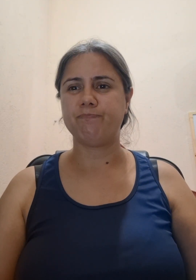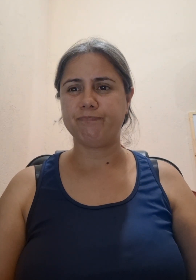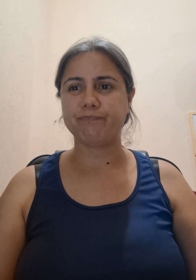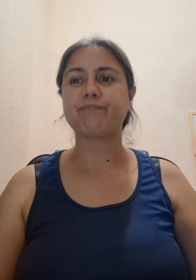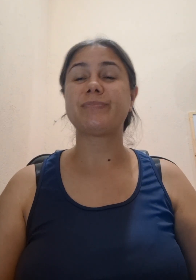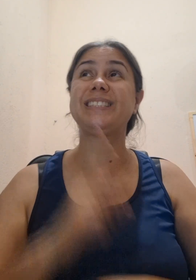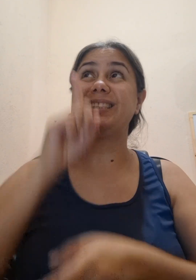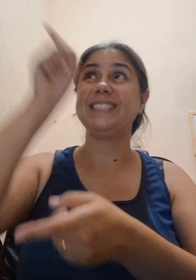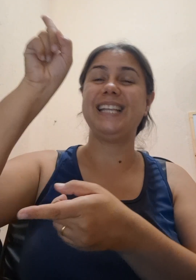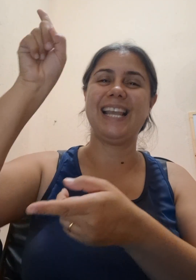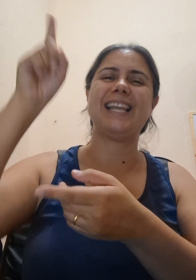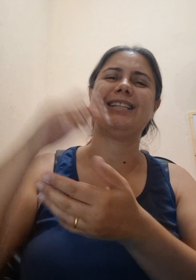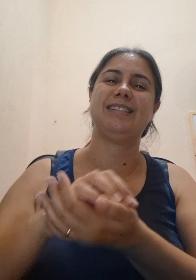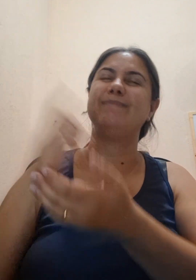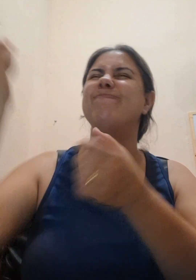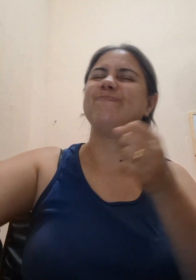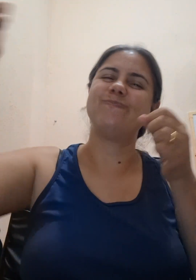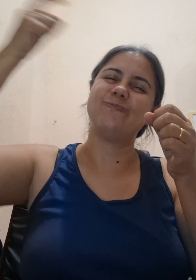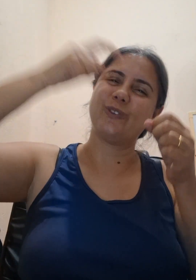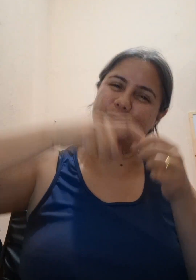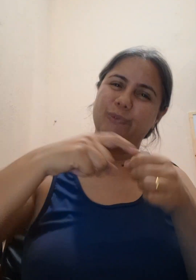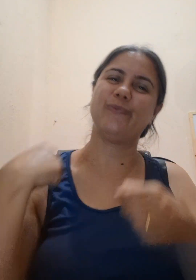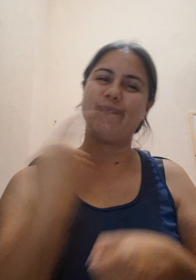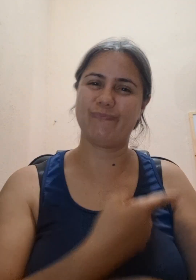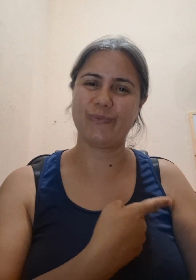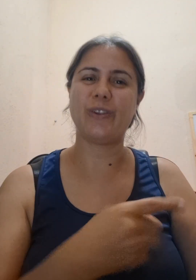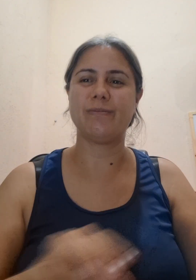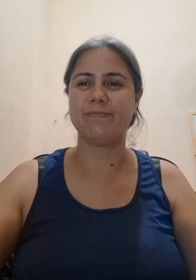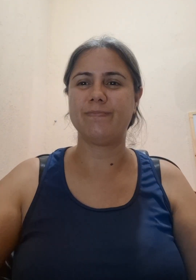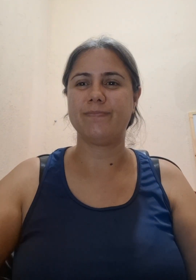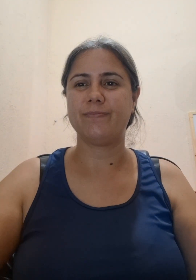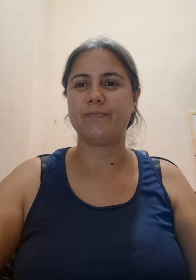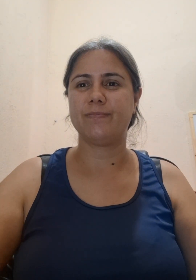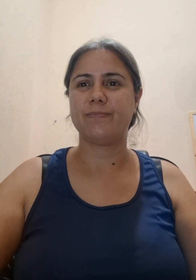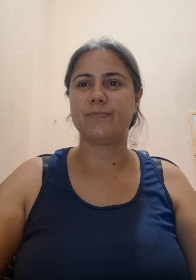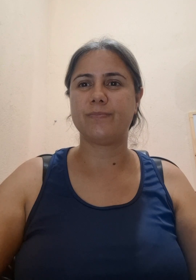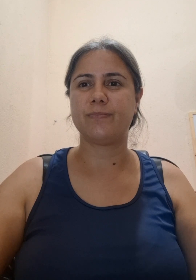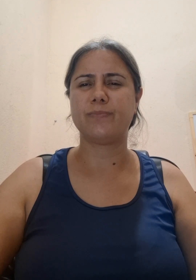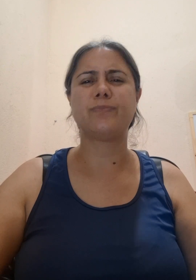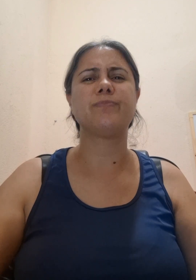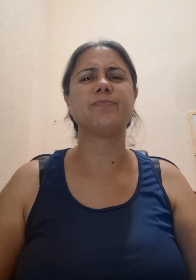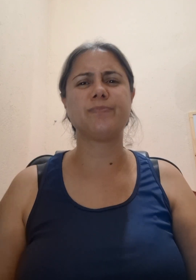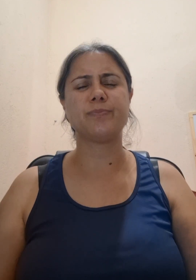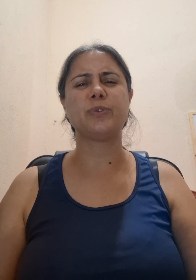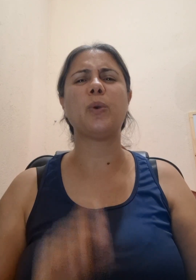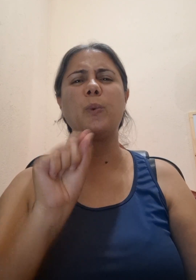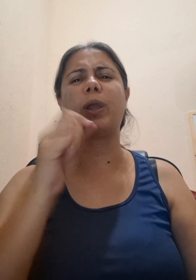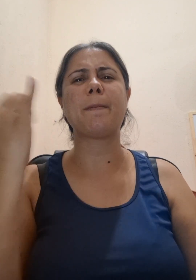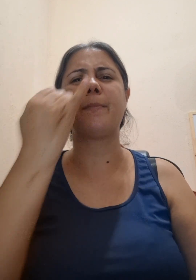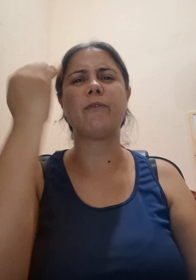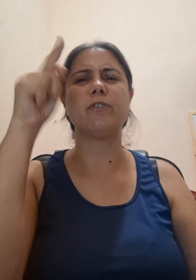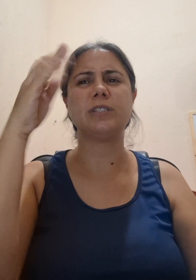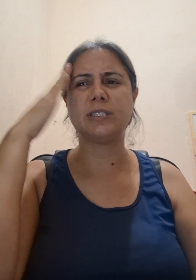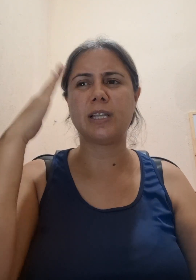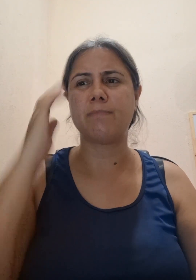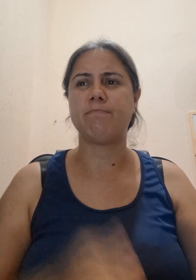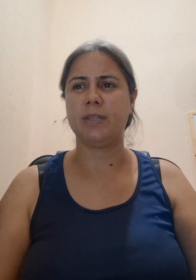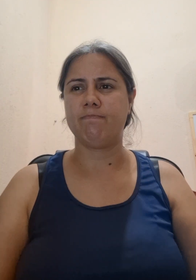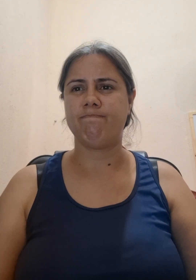que nos afastou do Senhor, o pecado que nos afastou de Deus. E Ele nos reaproxima de novo, Ele